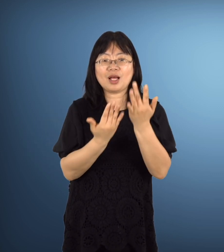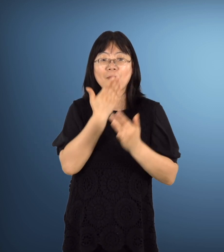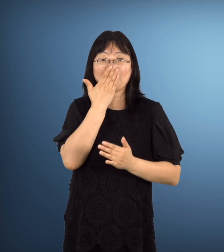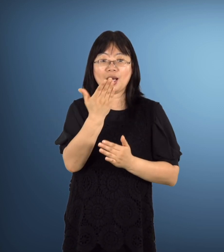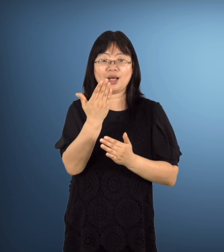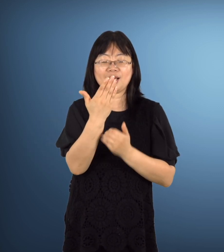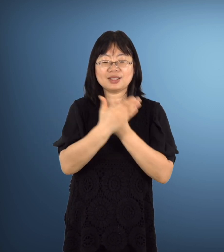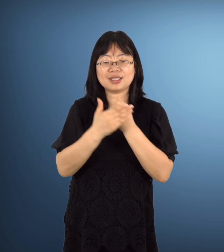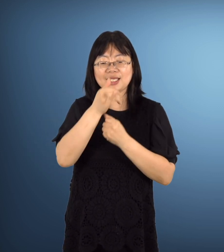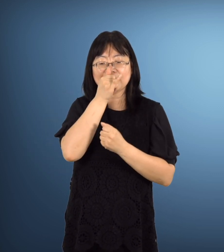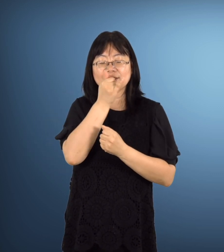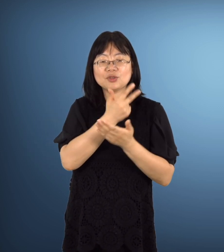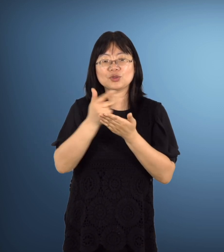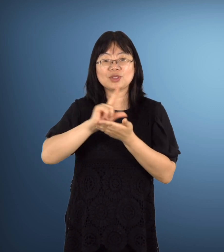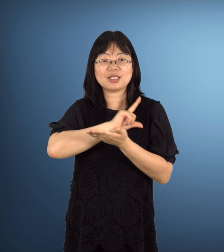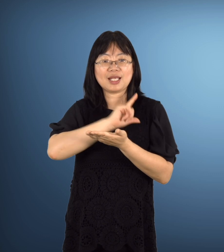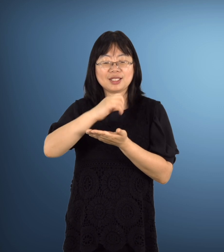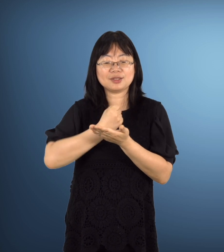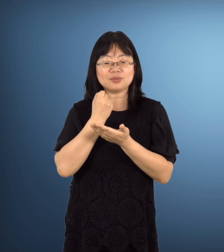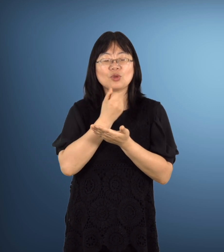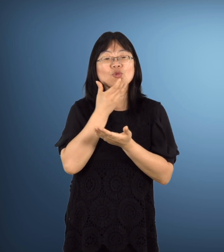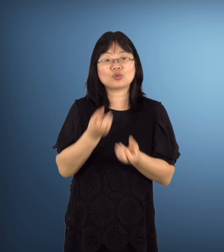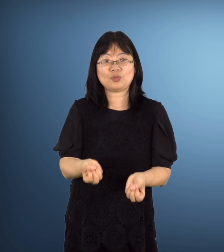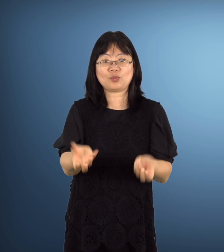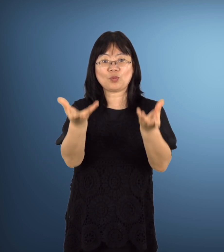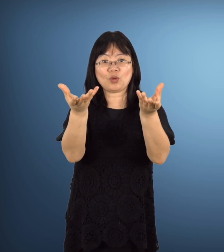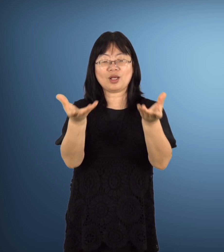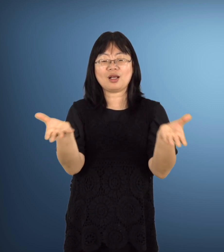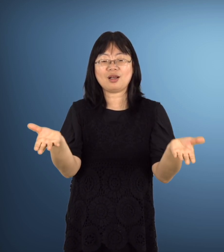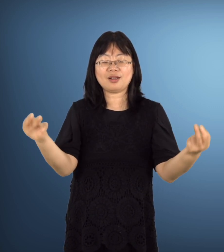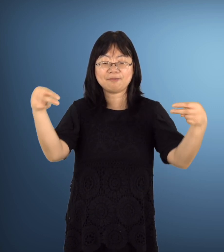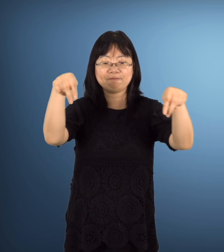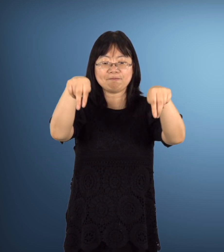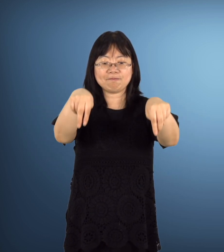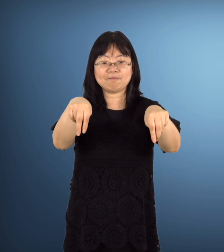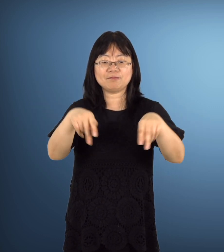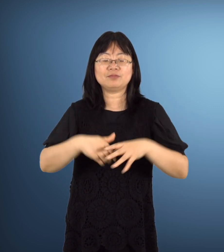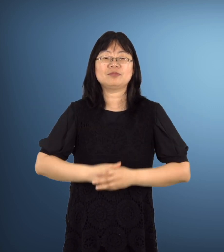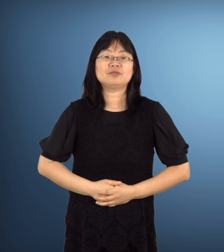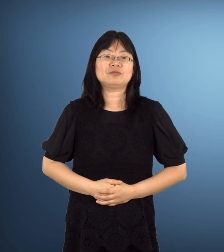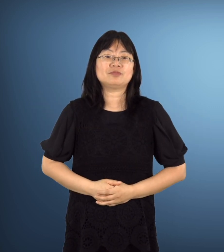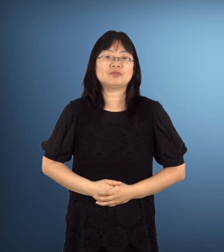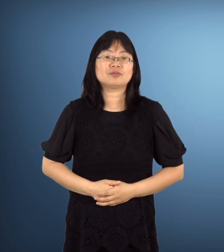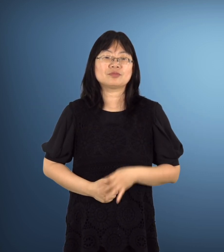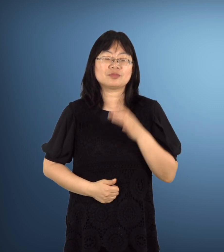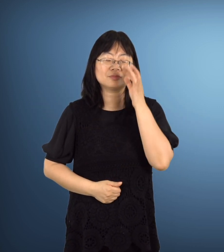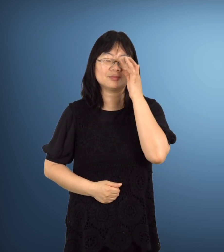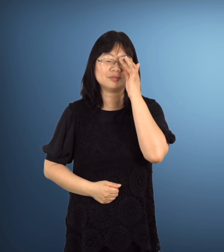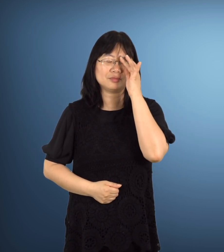은혜가 있기를 주의 이름으로 축복합니다. 일어나십시다.